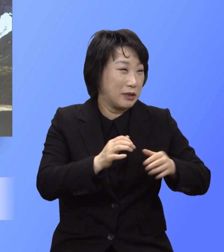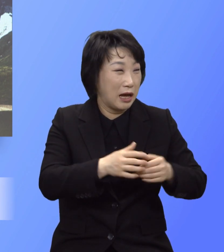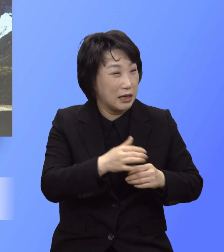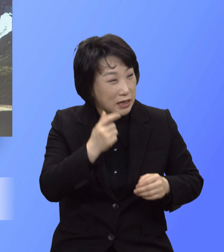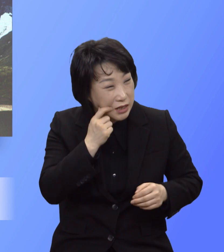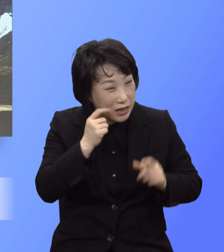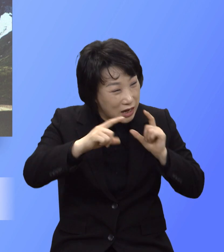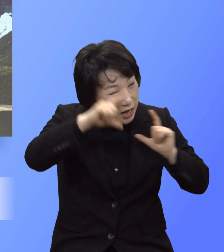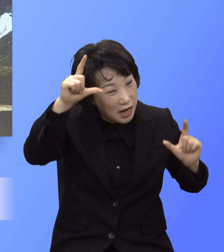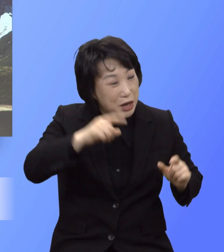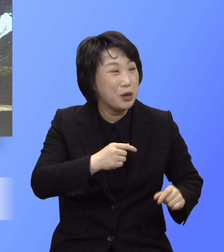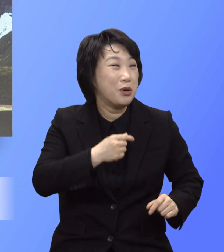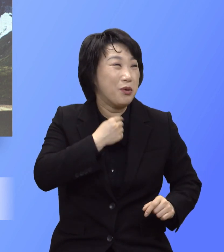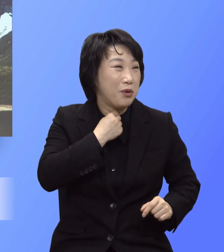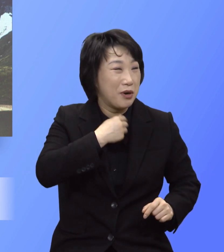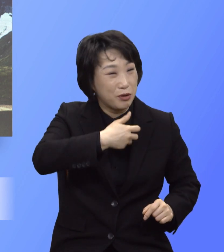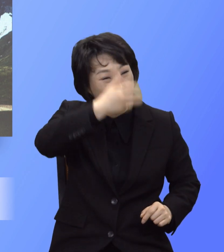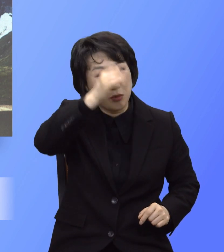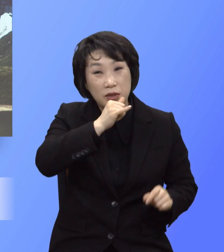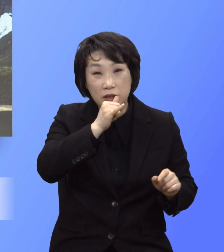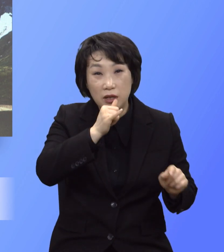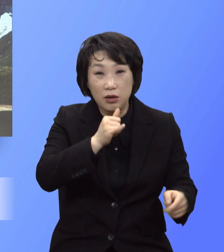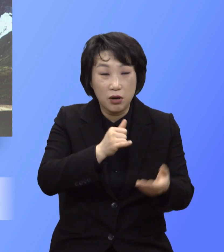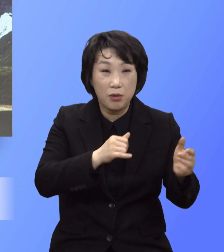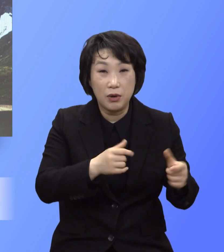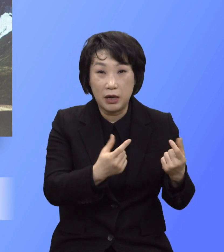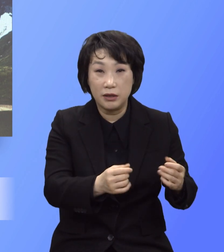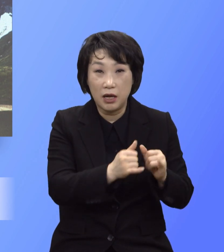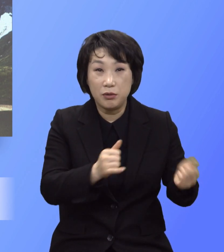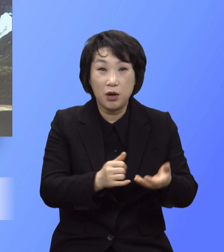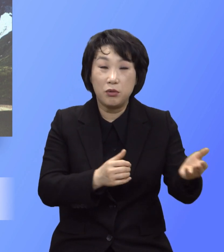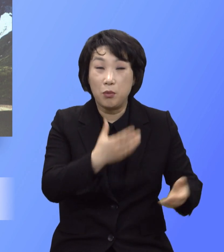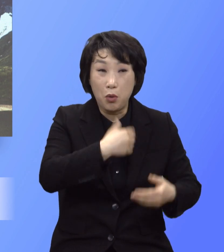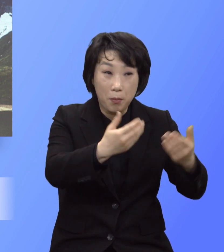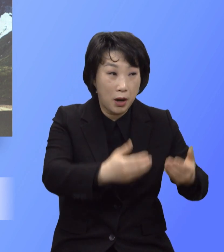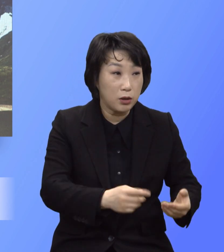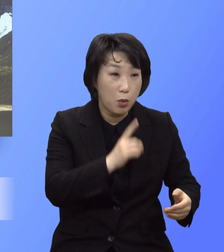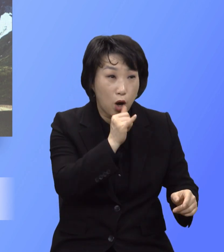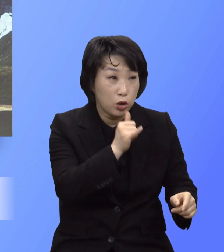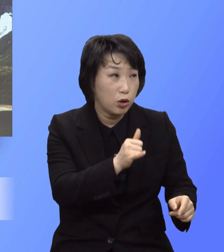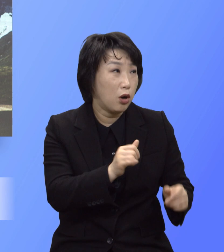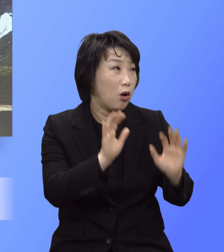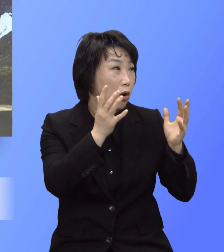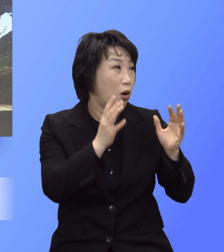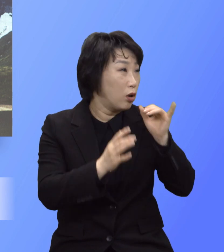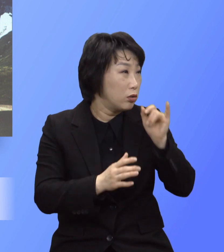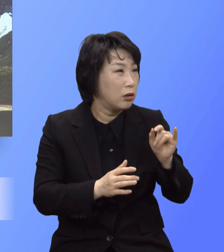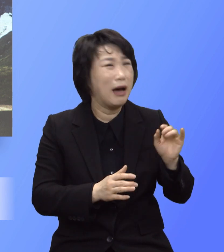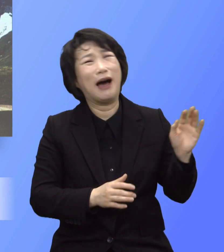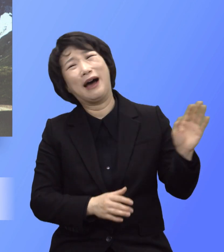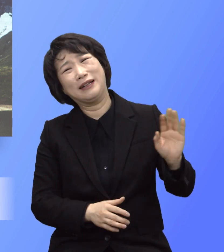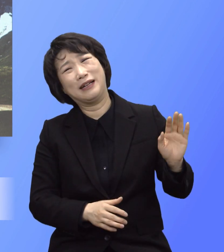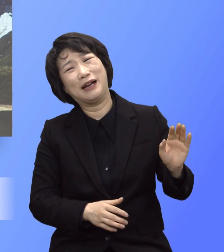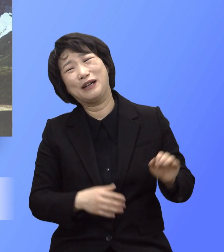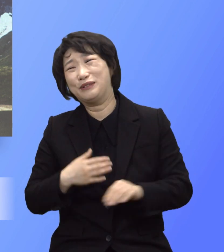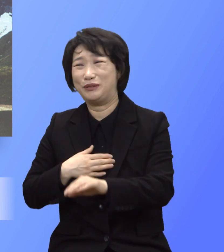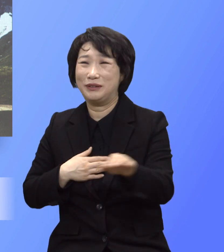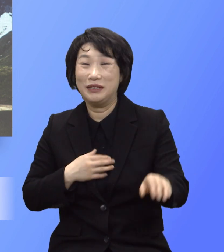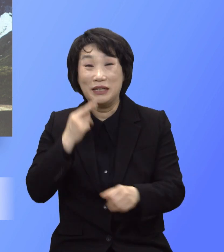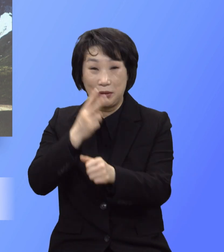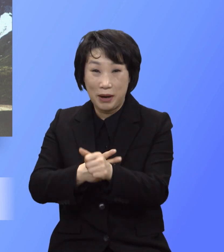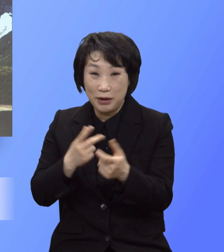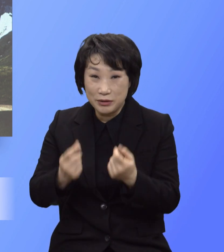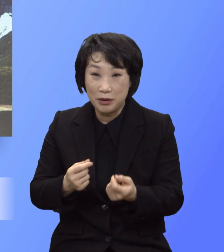되는 것이 나는 꿈이다, 그래서 그런 사람이 복을 받았다고 말합니다. 아닙니다. 우리는 사도바울과